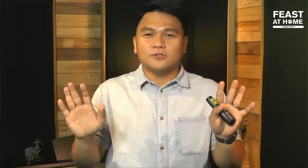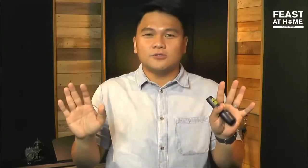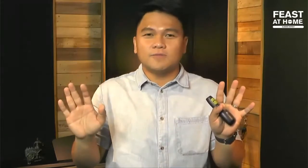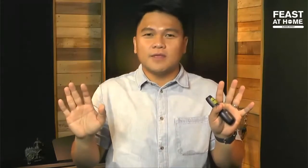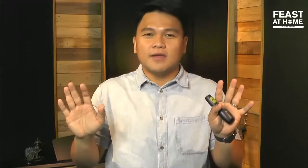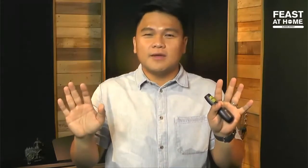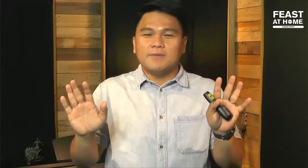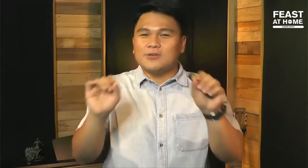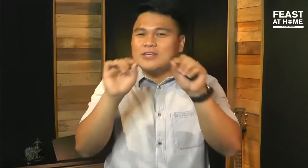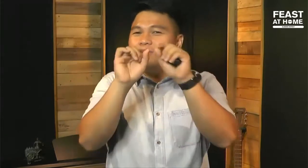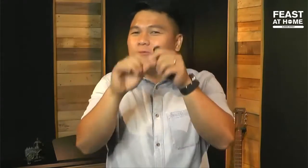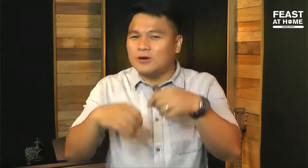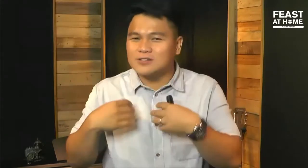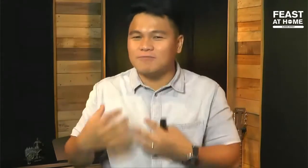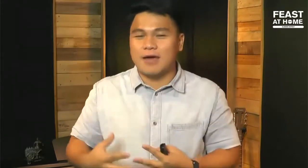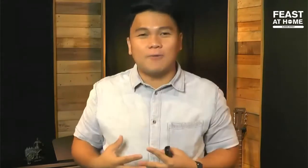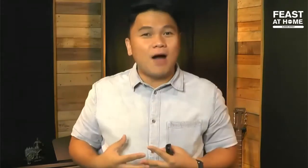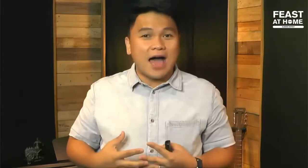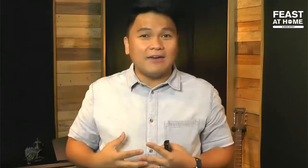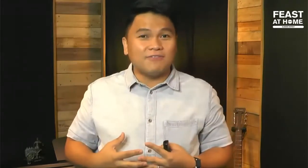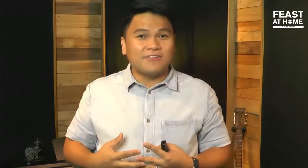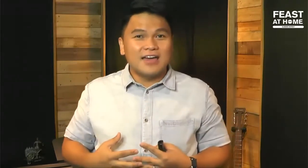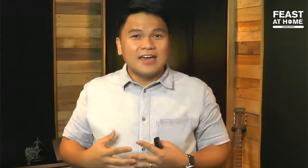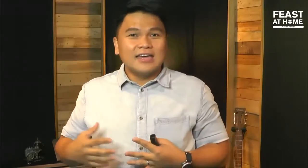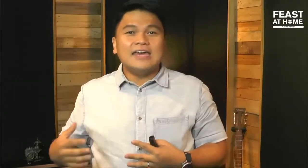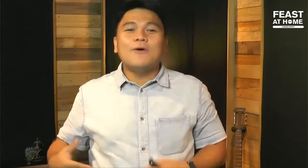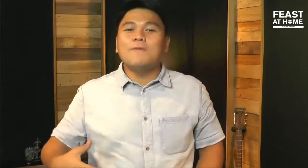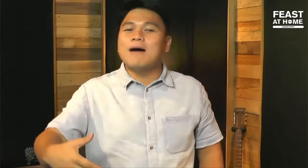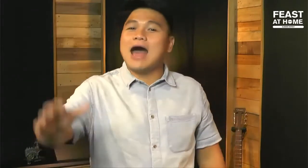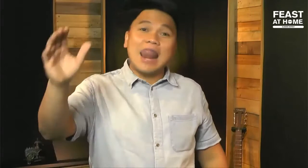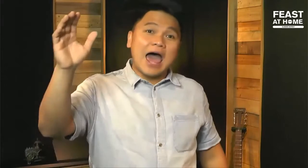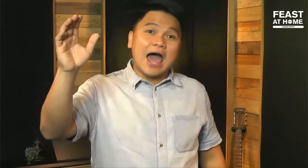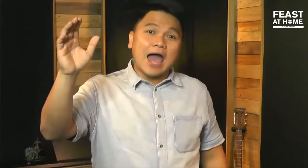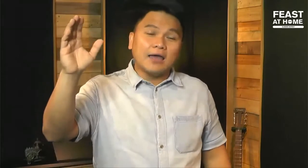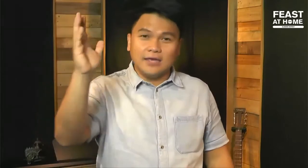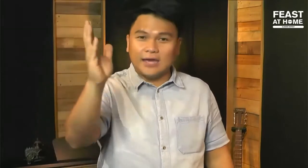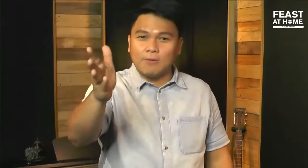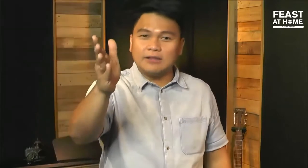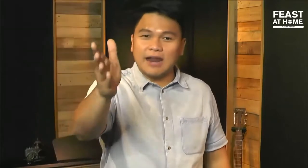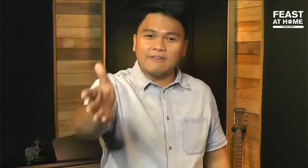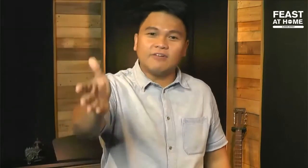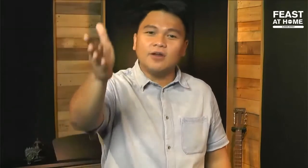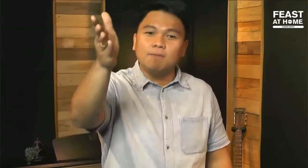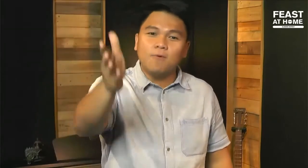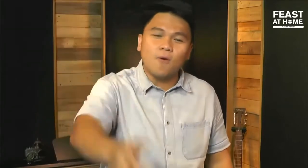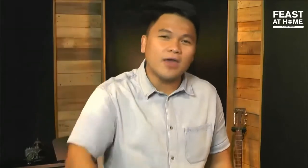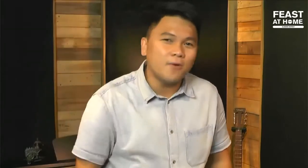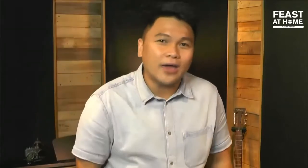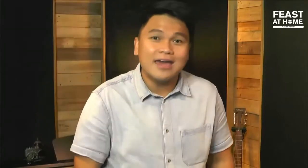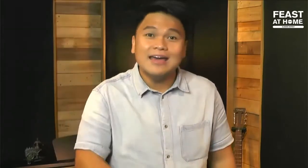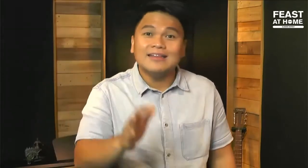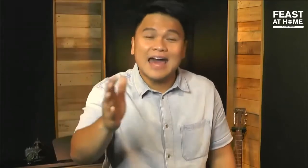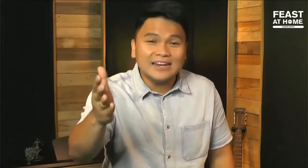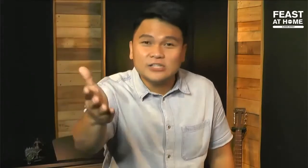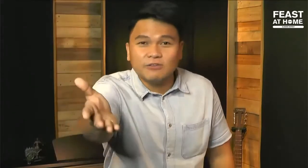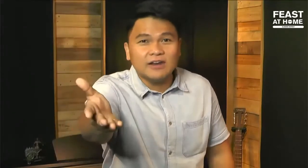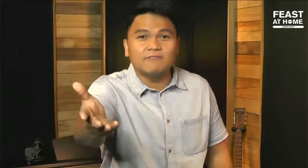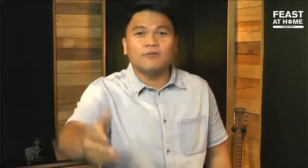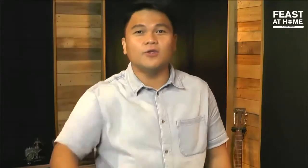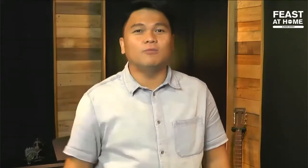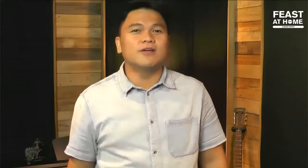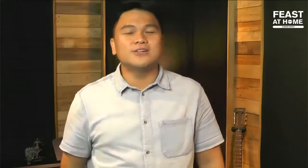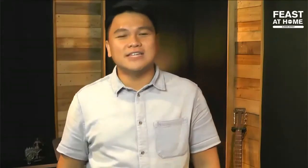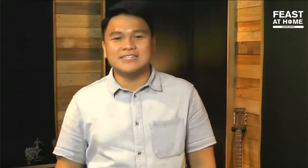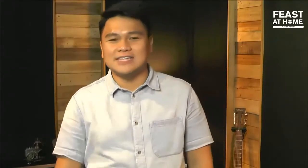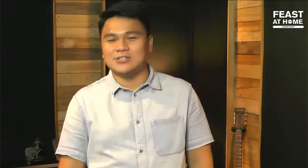Diyos. Because in the words of my wife, ikaw ang bahala. Ikaw ang driver ng buhay mo eh. That is freedom